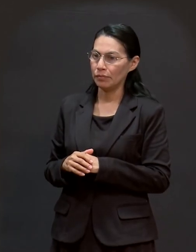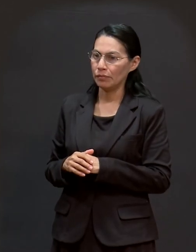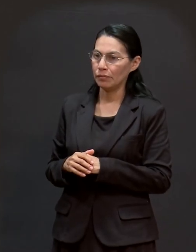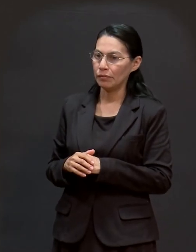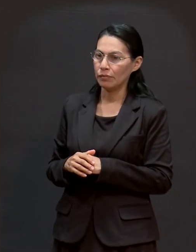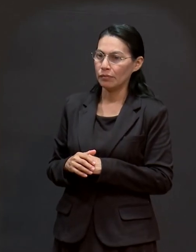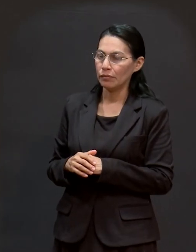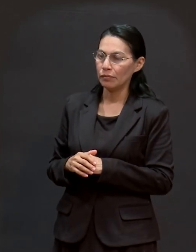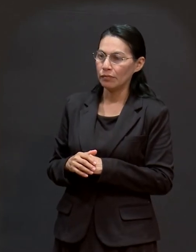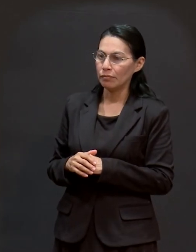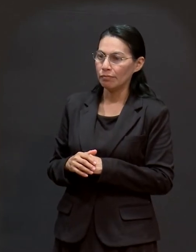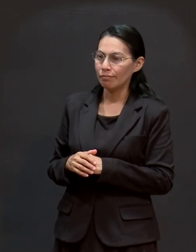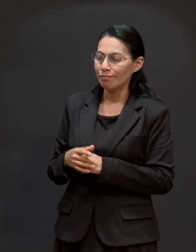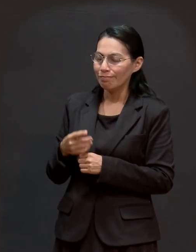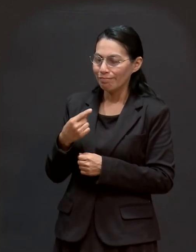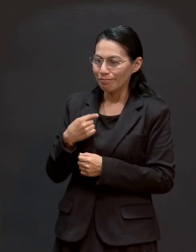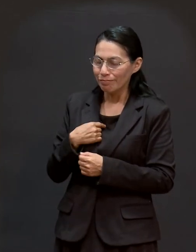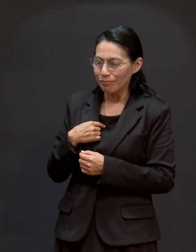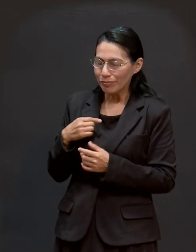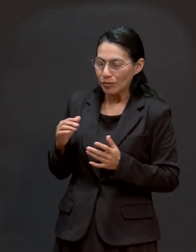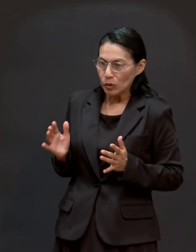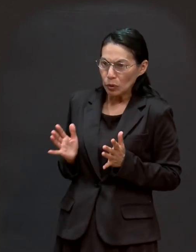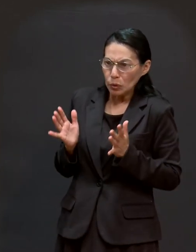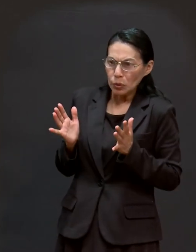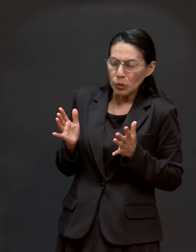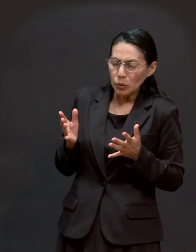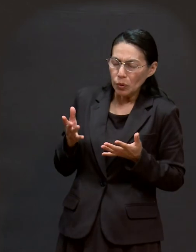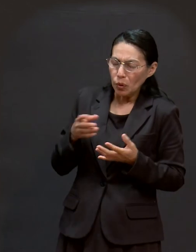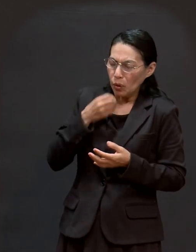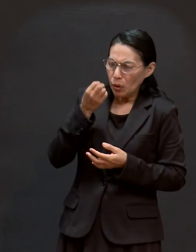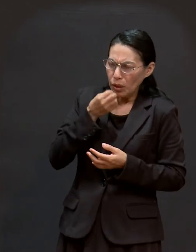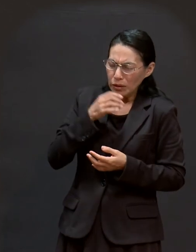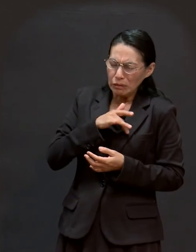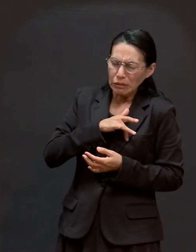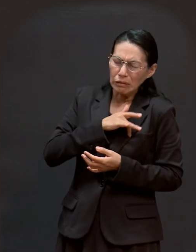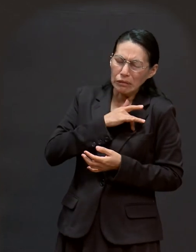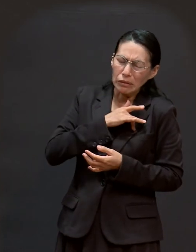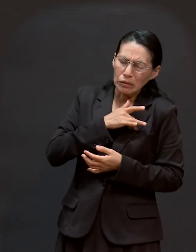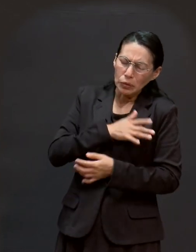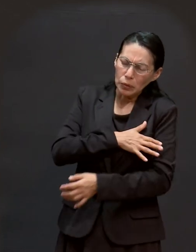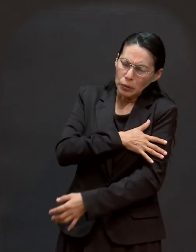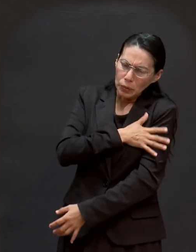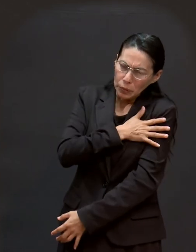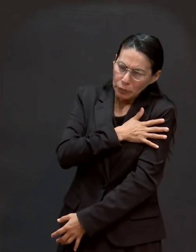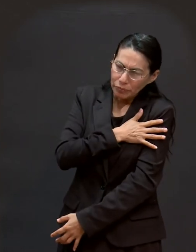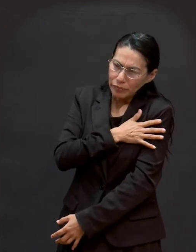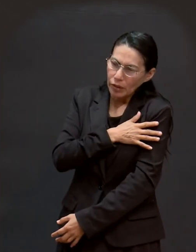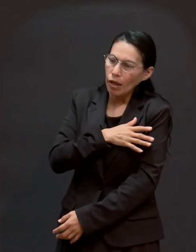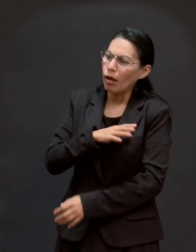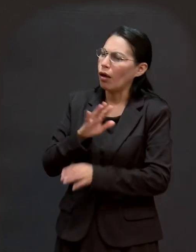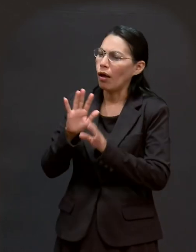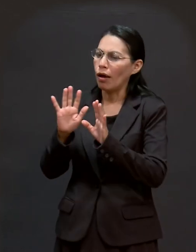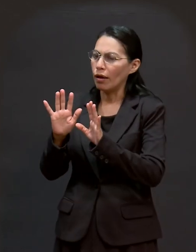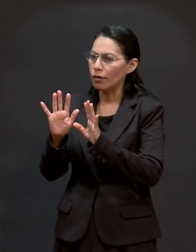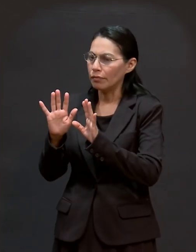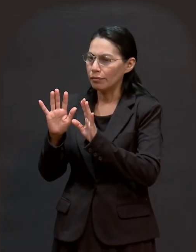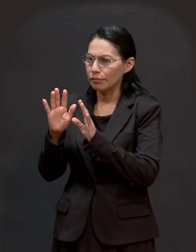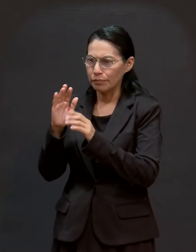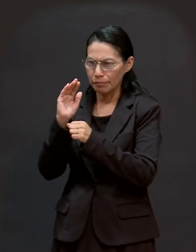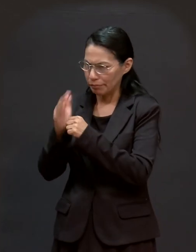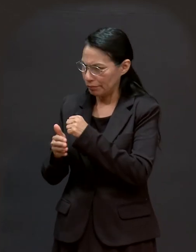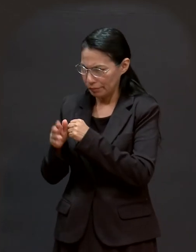nada de ellos y yo me impresionó mucho su oración le digo pero no hemos terminado